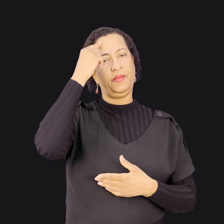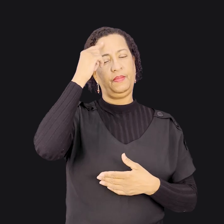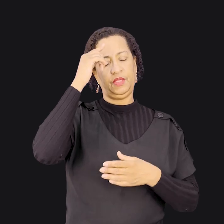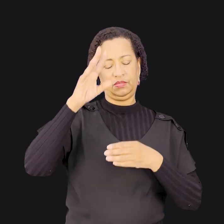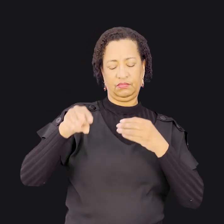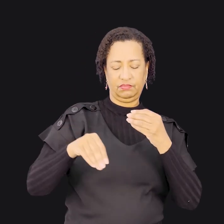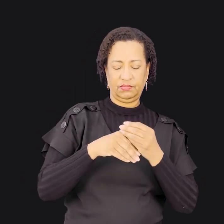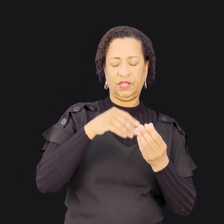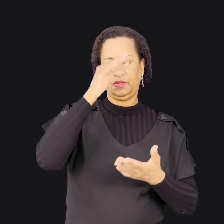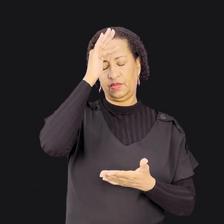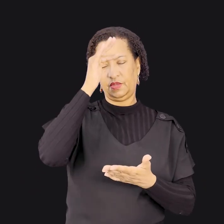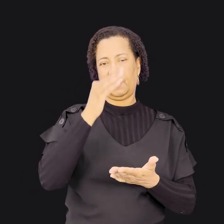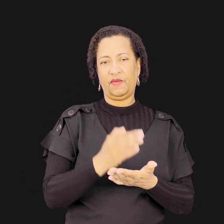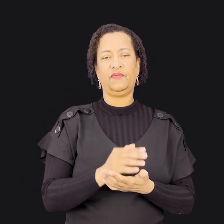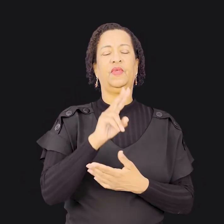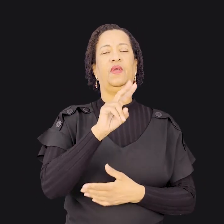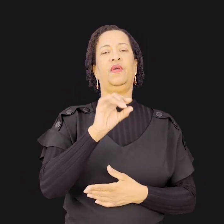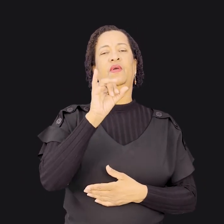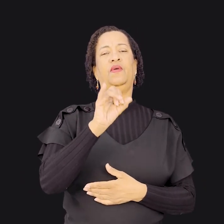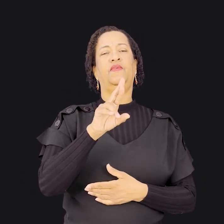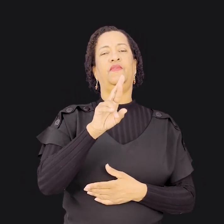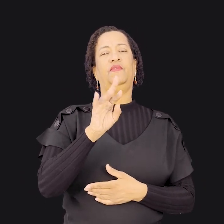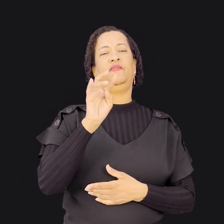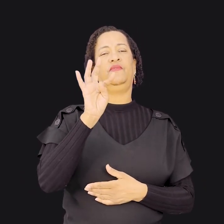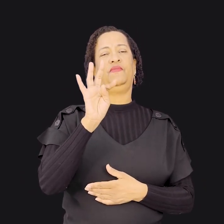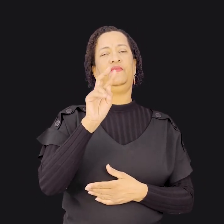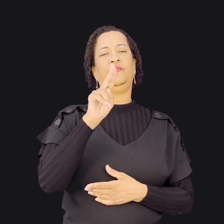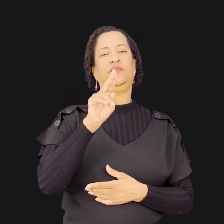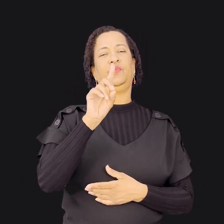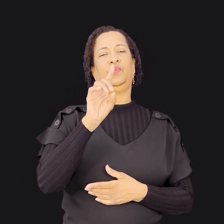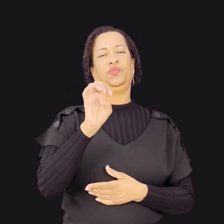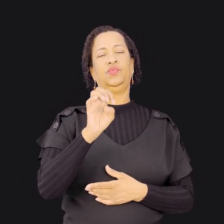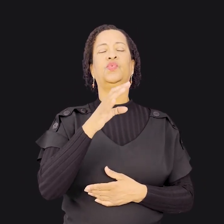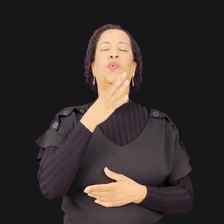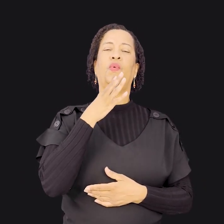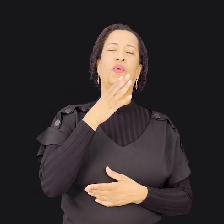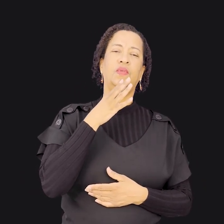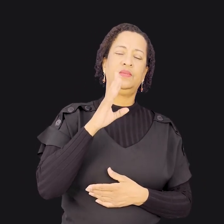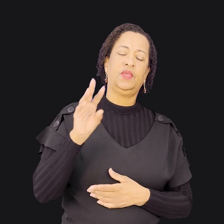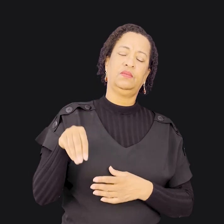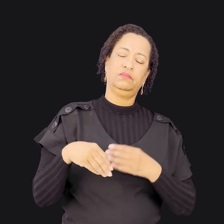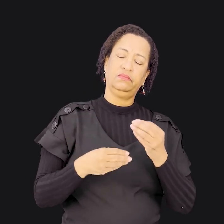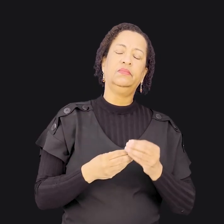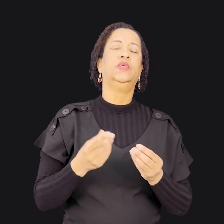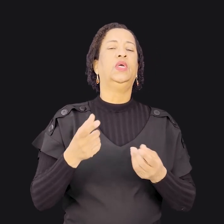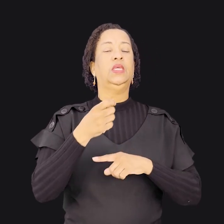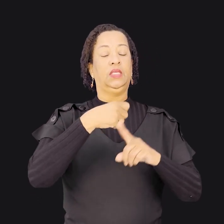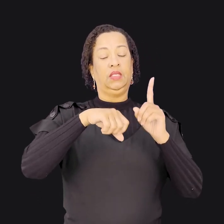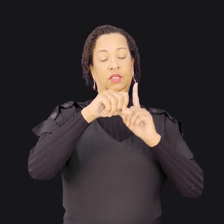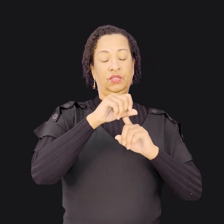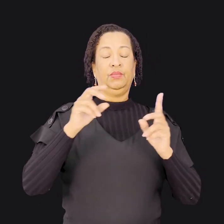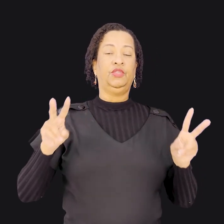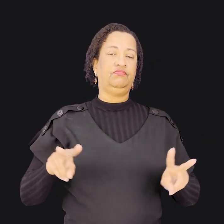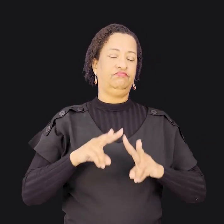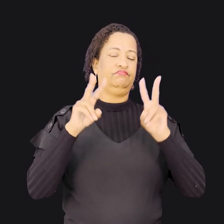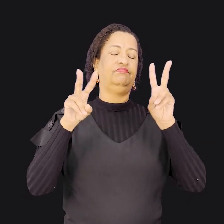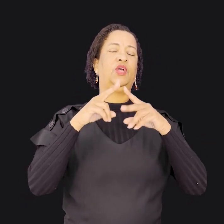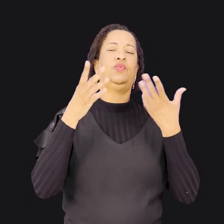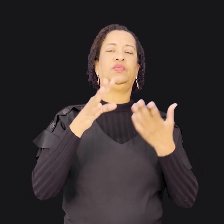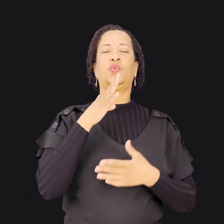para acrescentar à sua fé a virtude, o conhecimento. Hoje nossa sociedade supervaloriza o